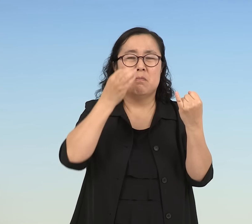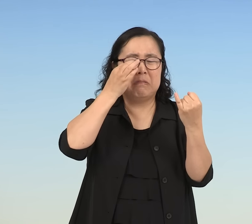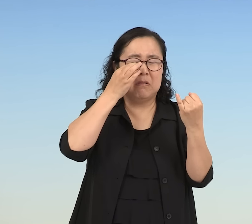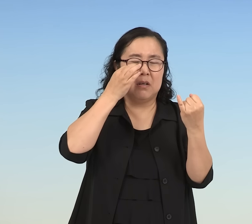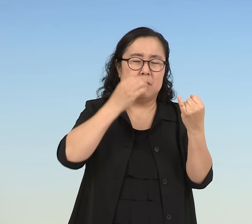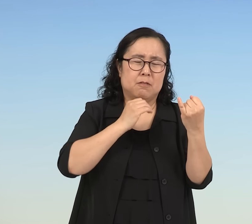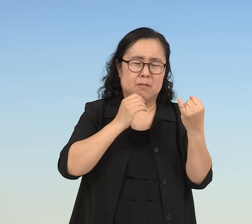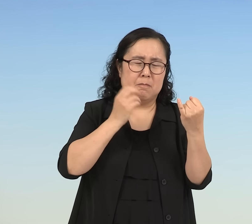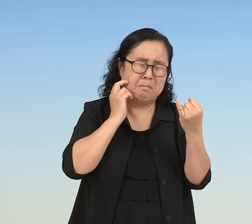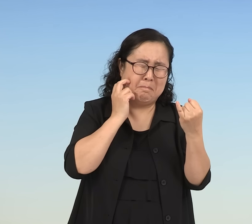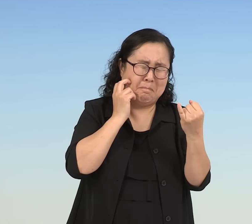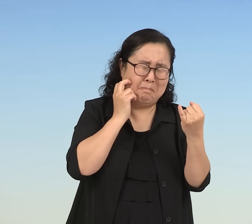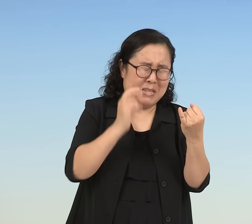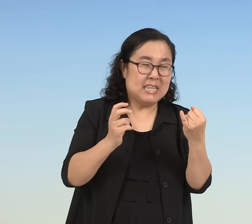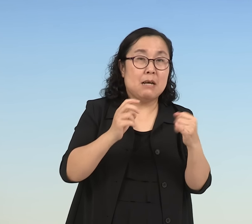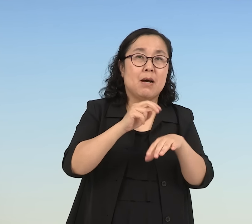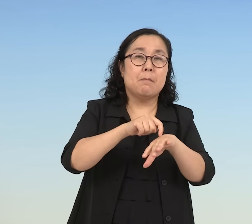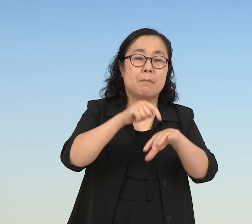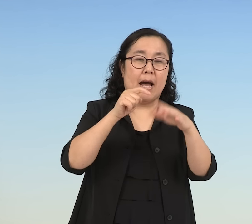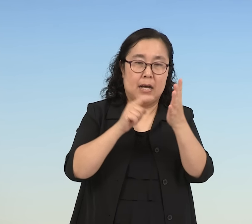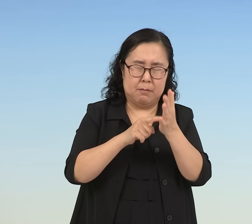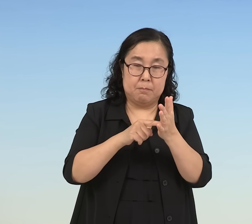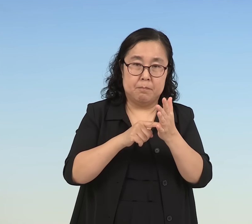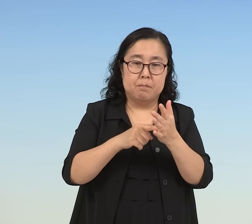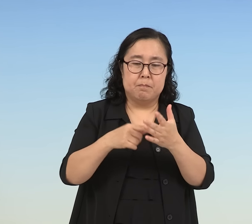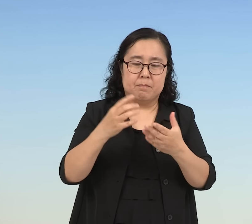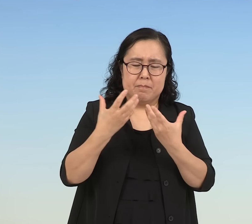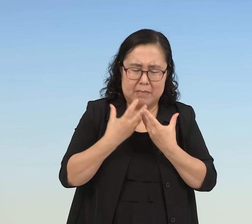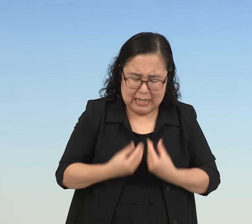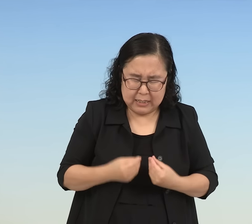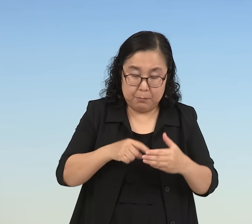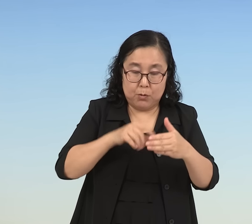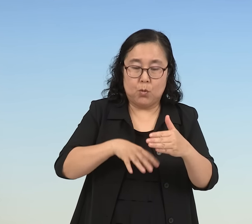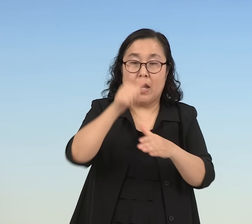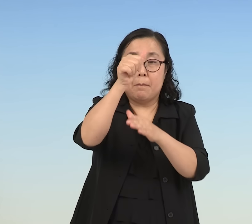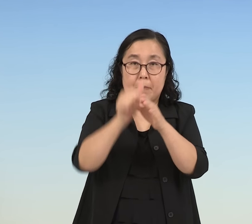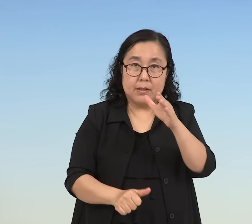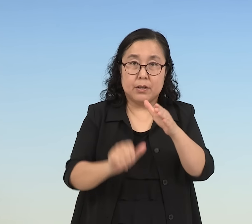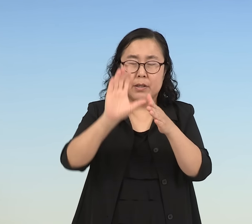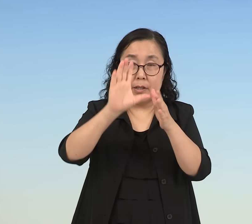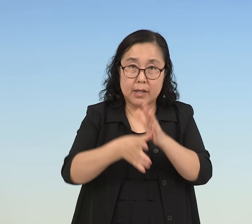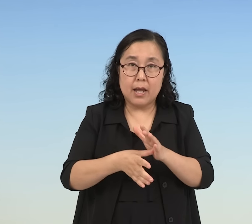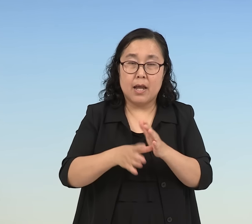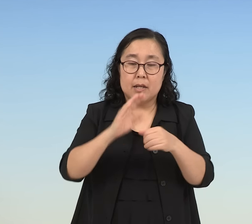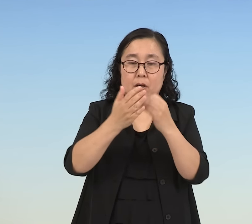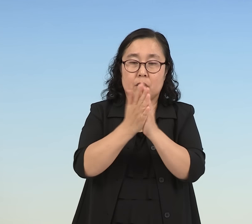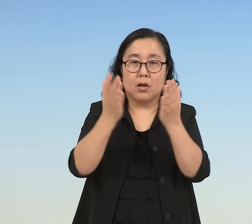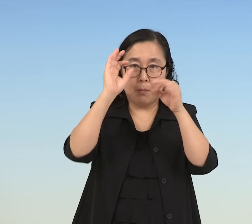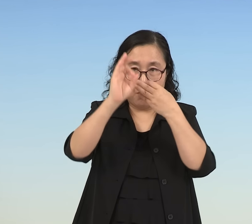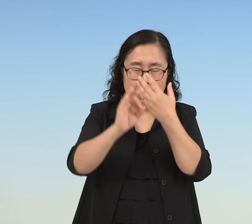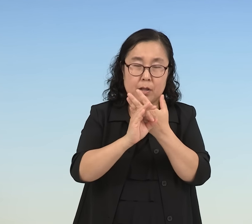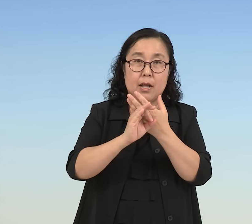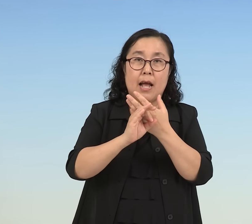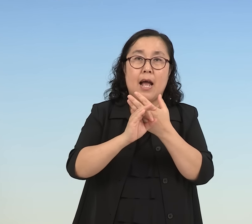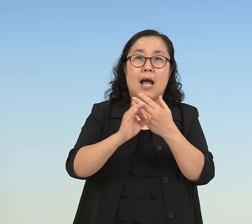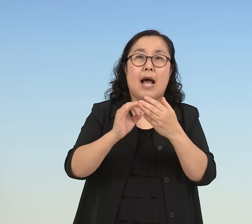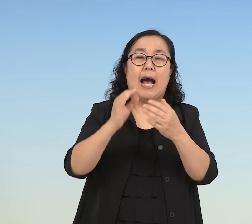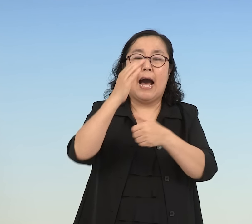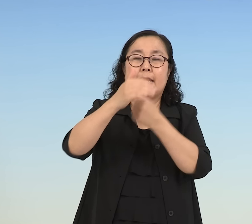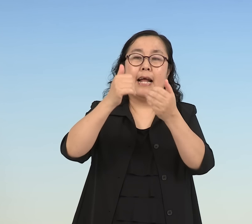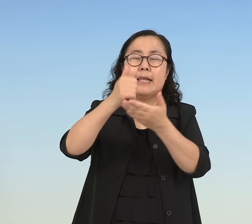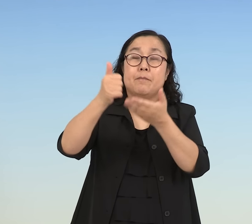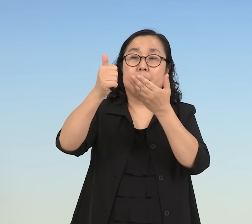구도를 안 겪어보셨으면 모를 거예요. 죽을 것 같은 낙심 속에 한나가 빠져있을 때 성경에 보니까 여호와께서